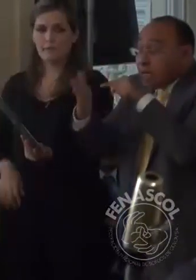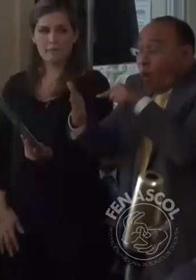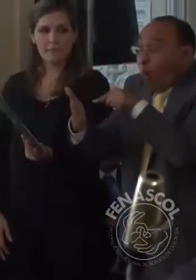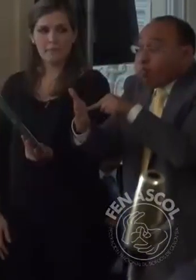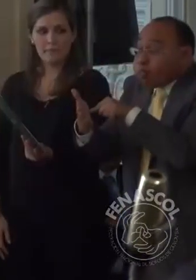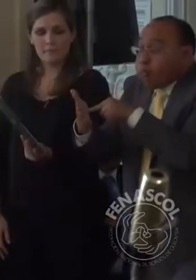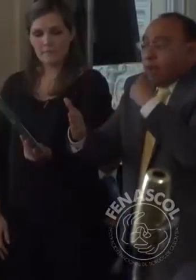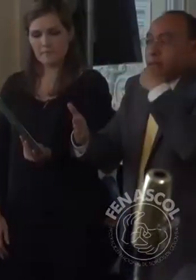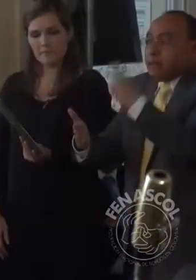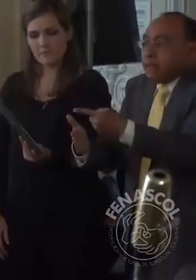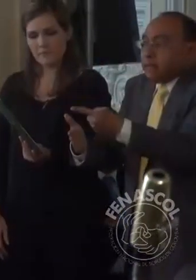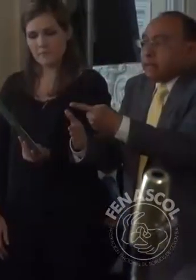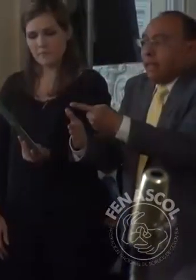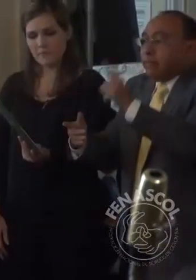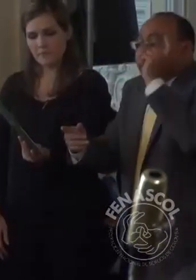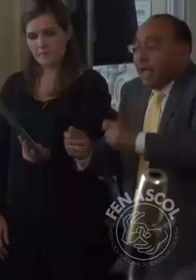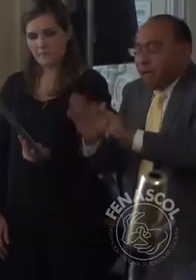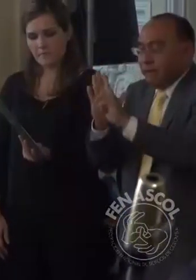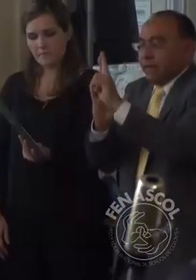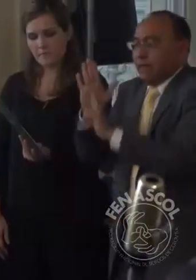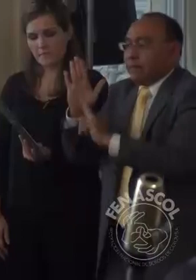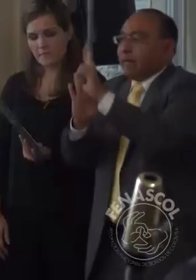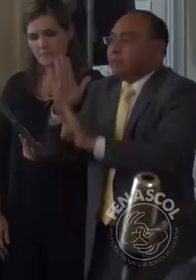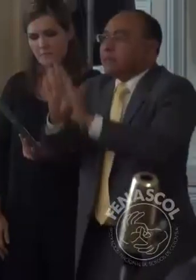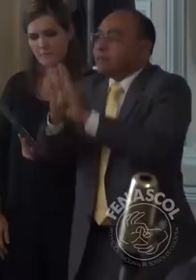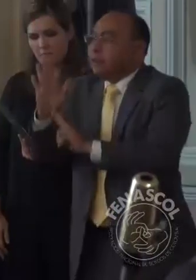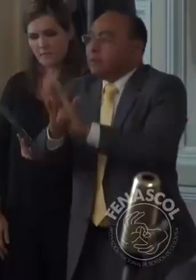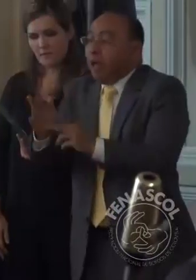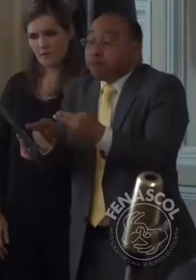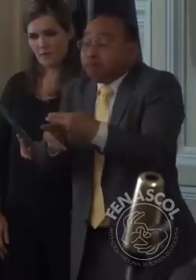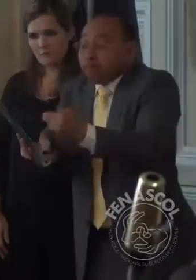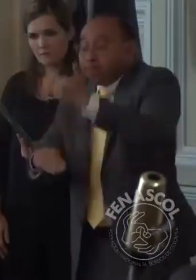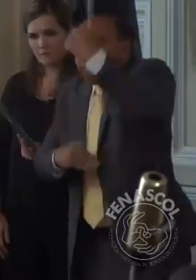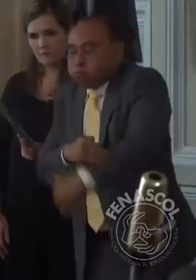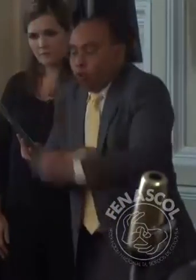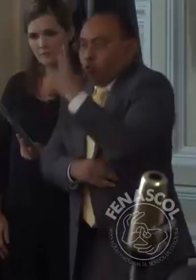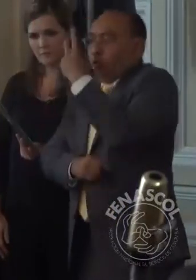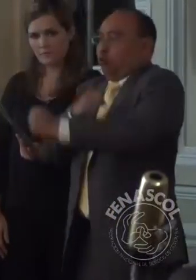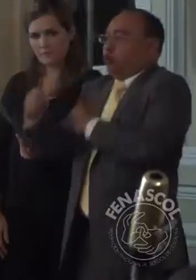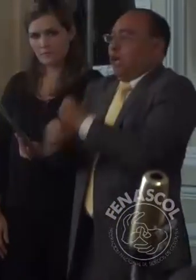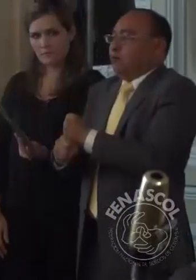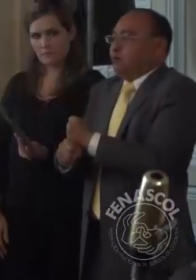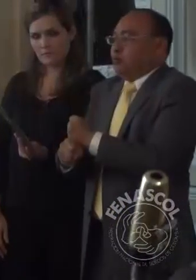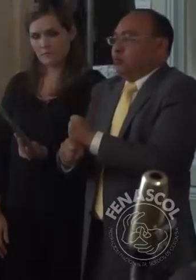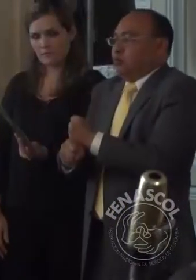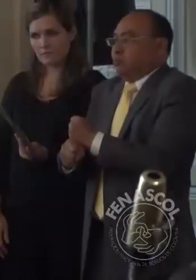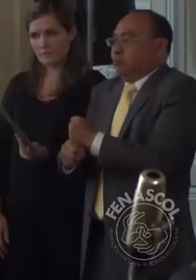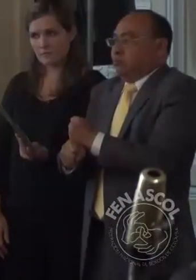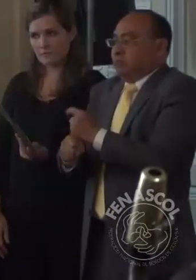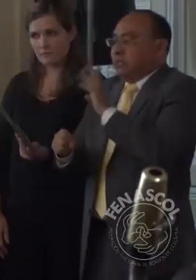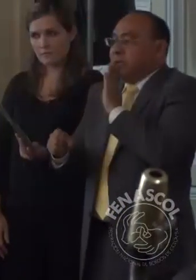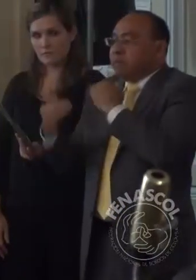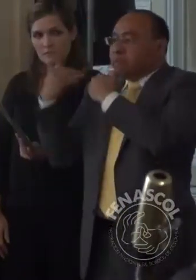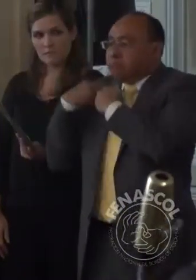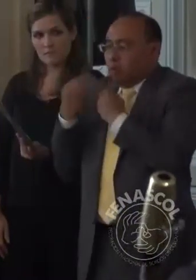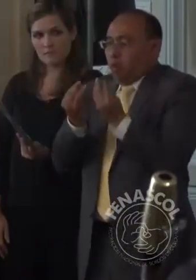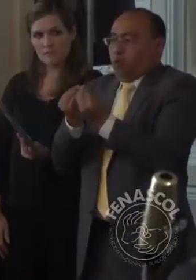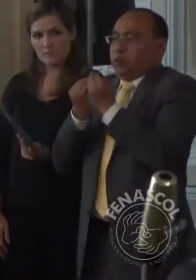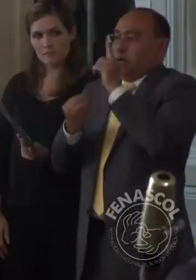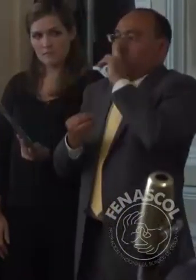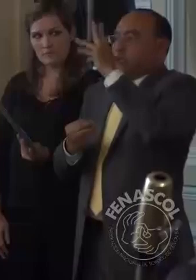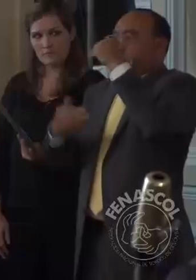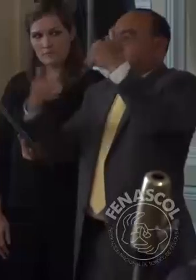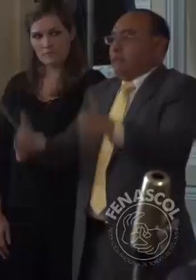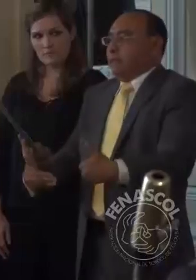y que este artículo 29, como dice allí en la ley, se debe reglamentar máximo en 2